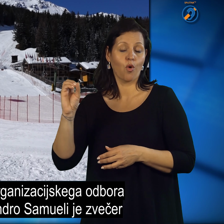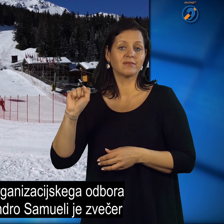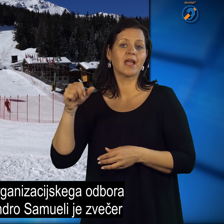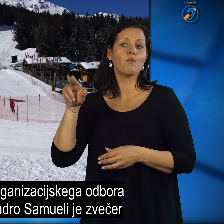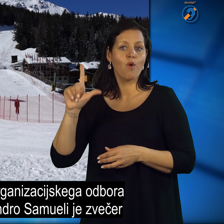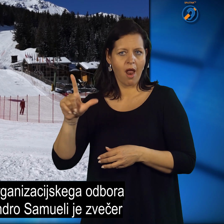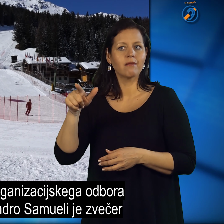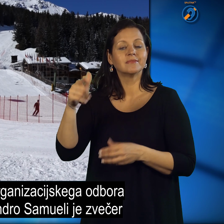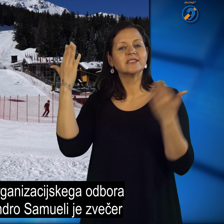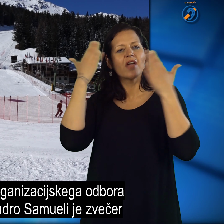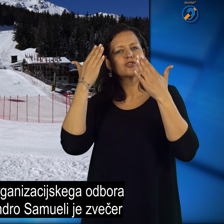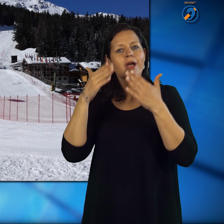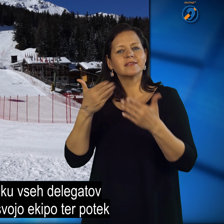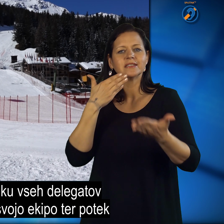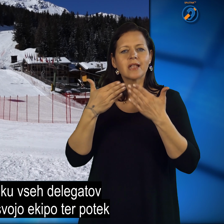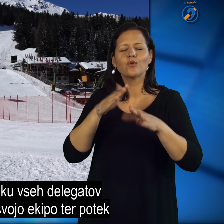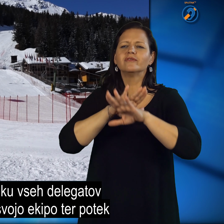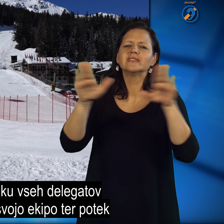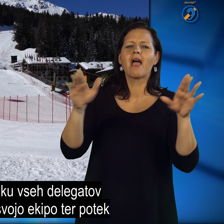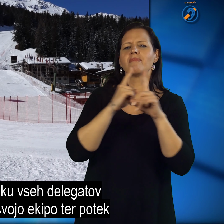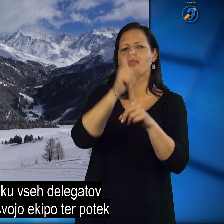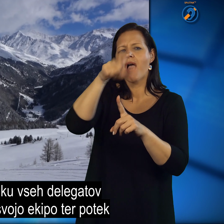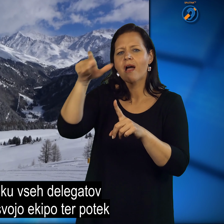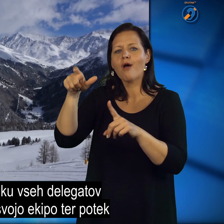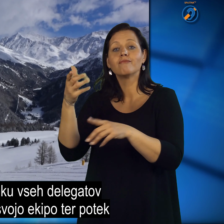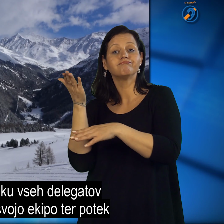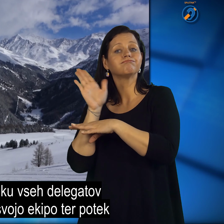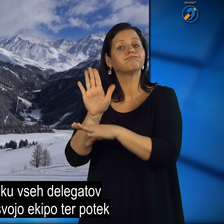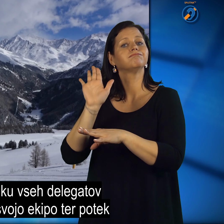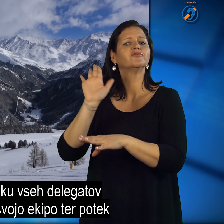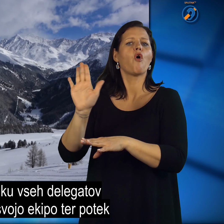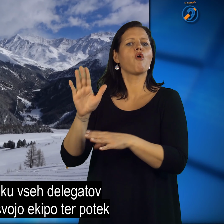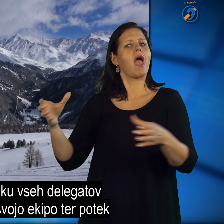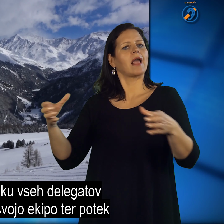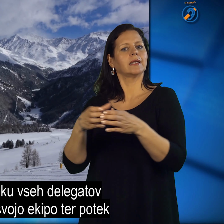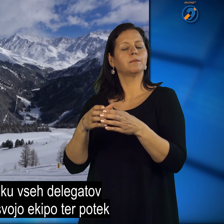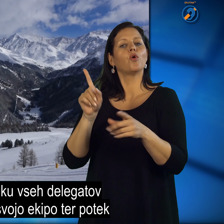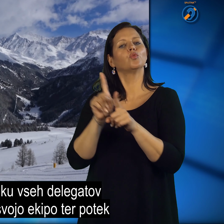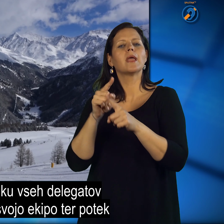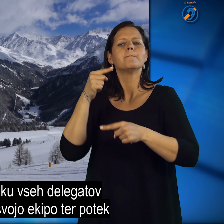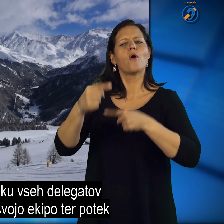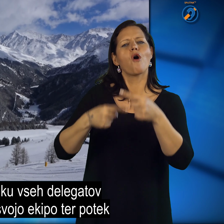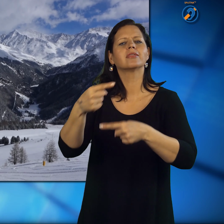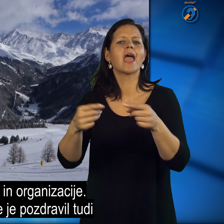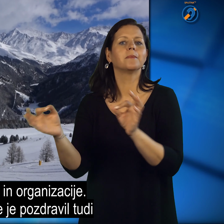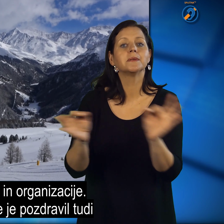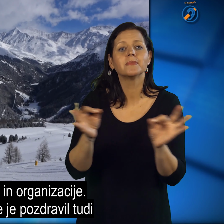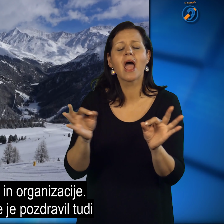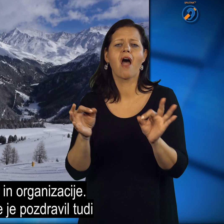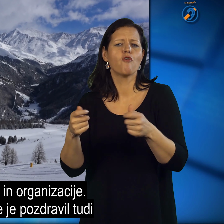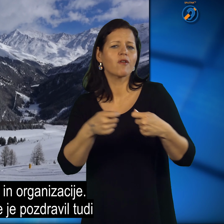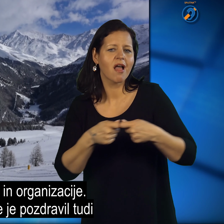Alessandro Samueli je zvečer na sestanku vseh delegatov predstavil svojo ekipo ter potek priprav